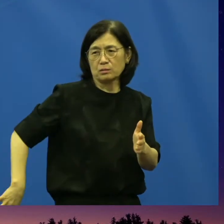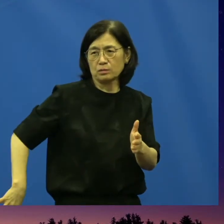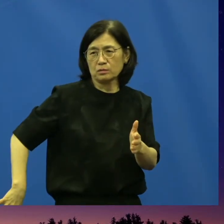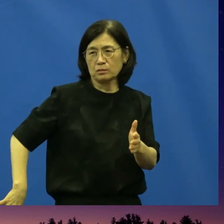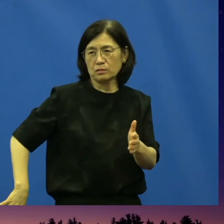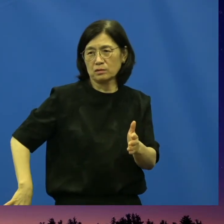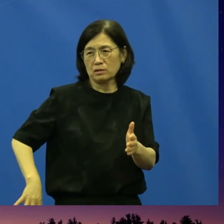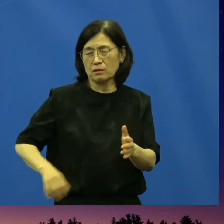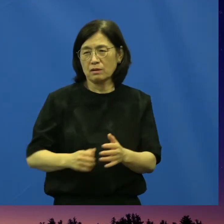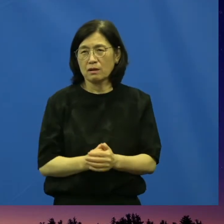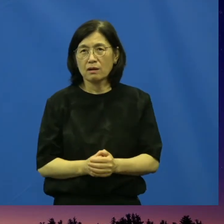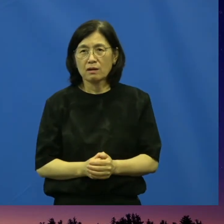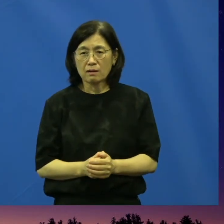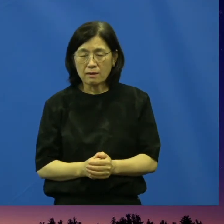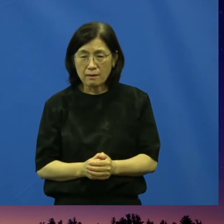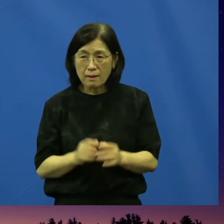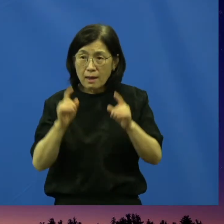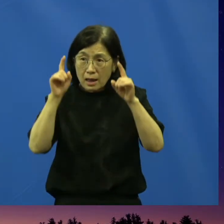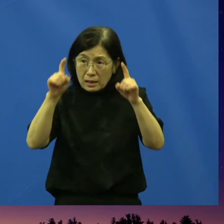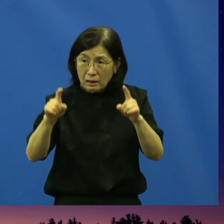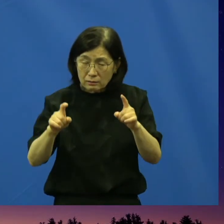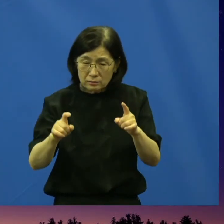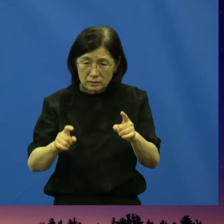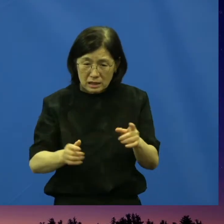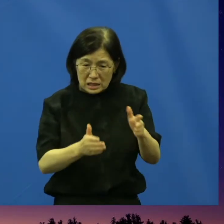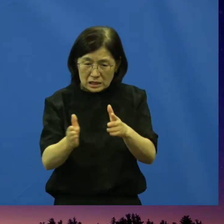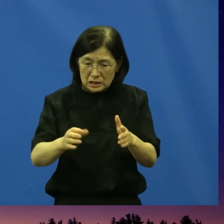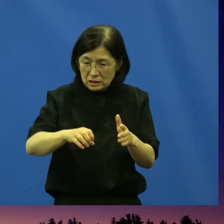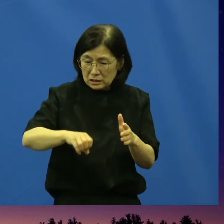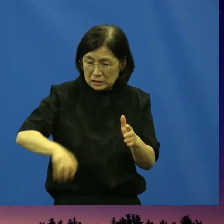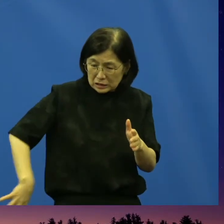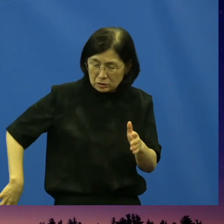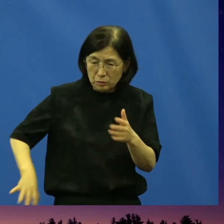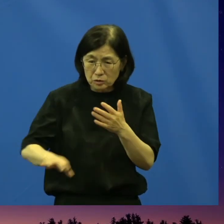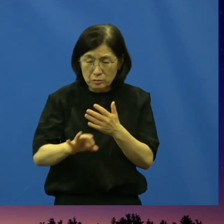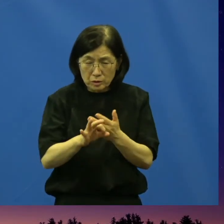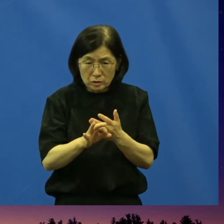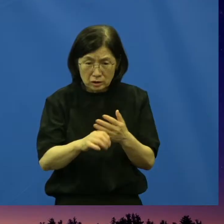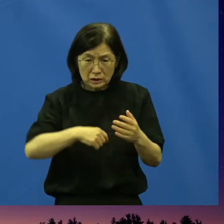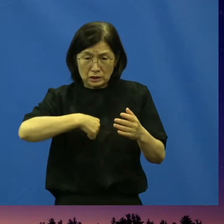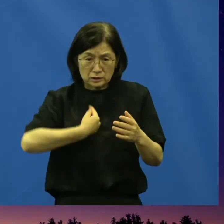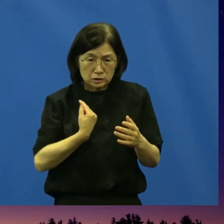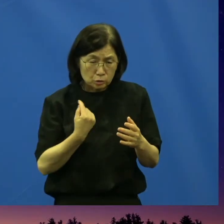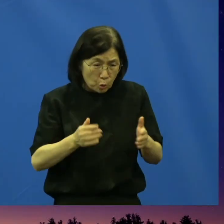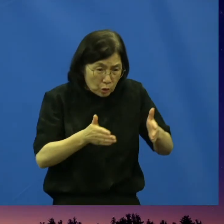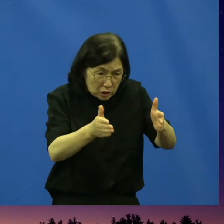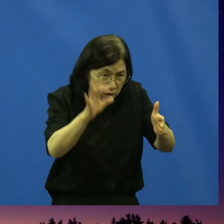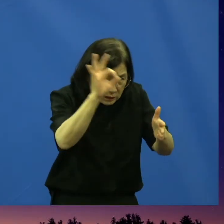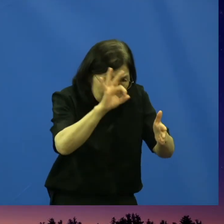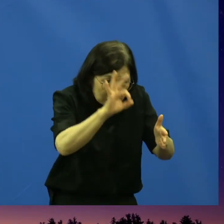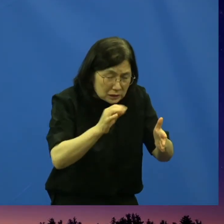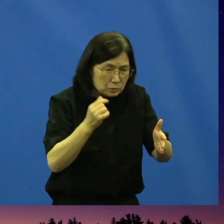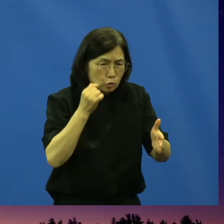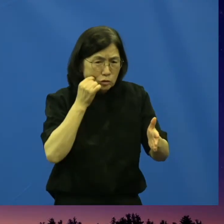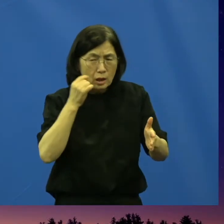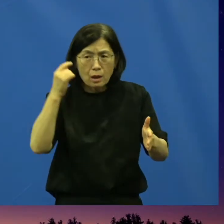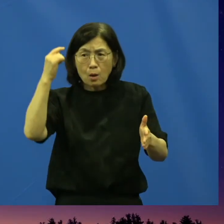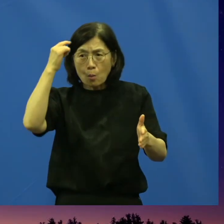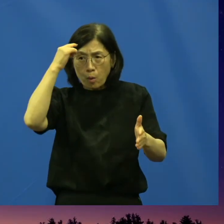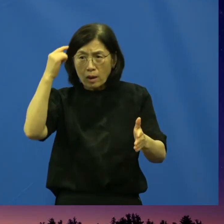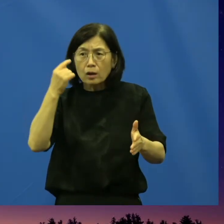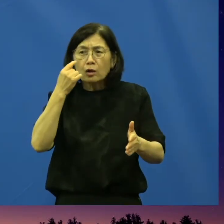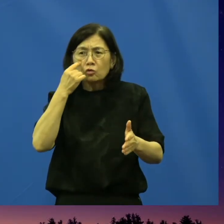양은 스스로 길을 찾지를 못해요. 눈이 너무 어두워요. 바로 한 3m 앞 이상은 보지 못한단